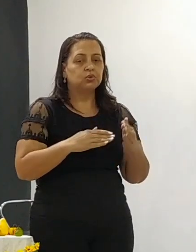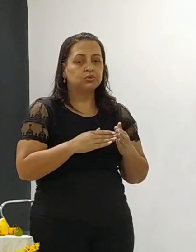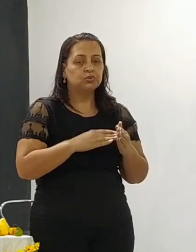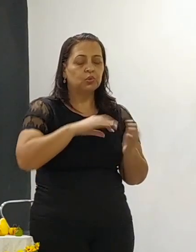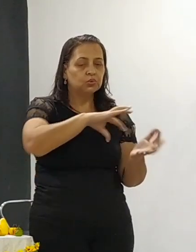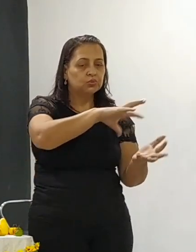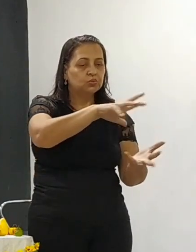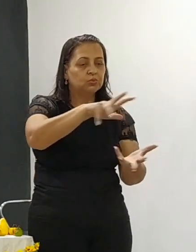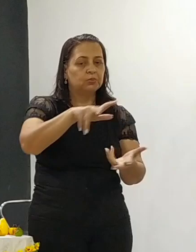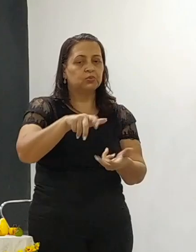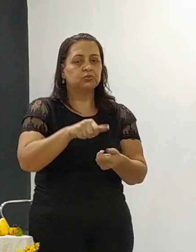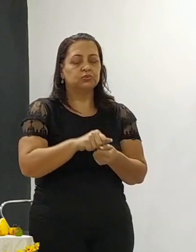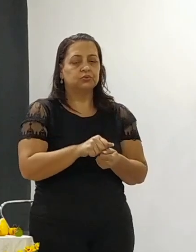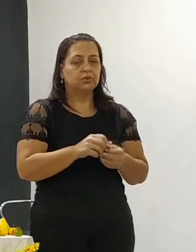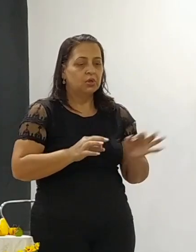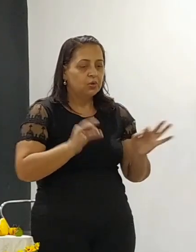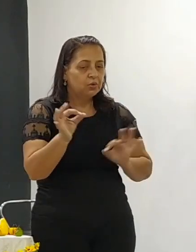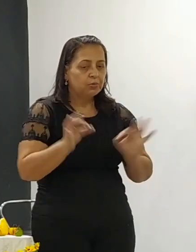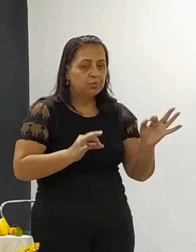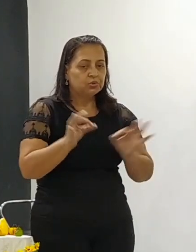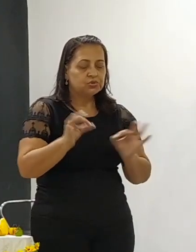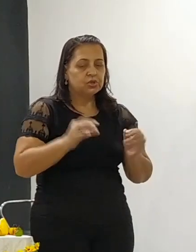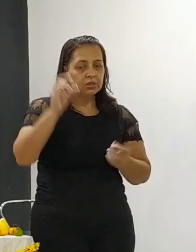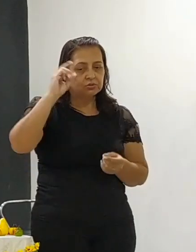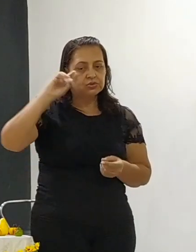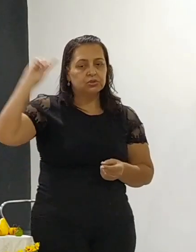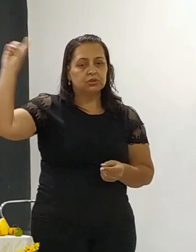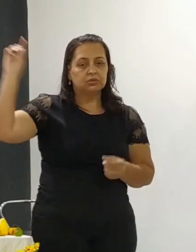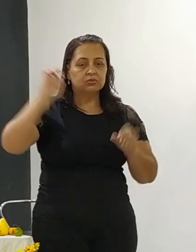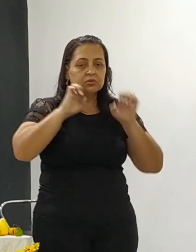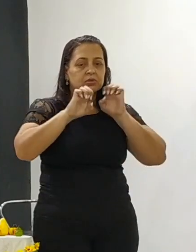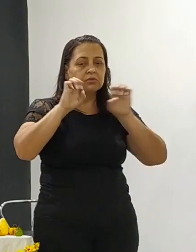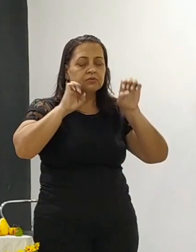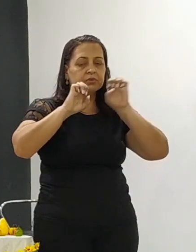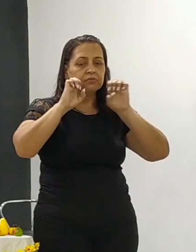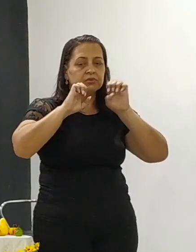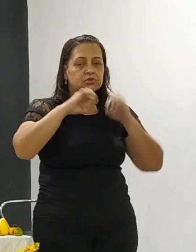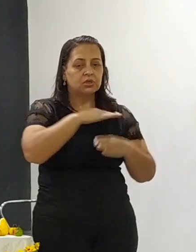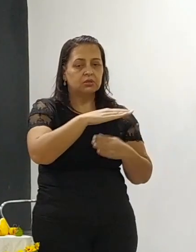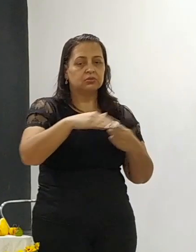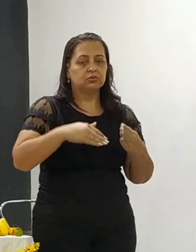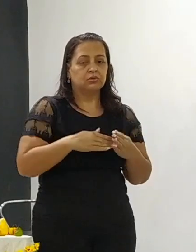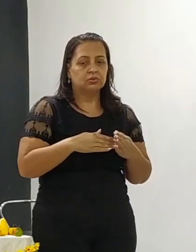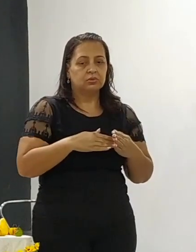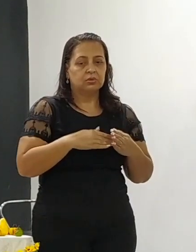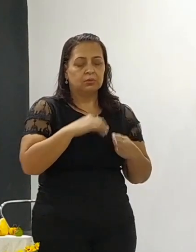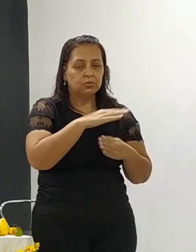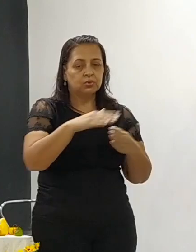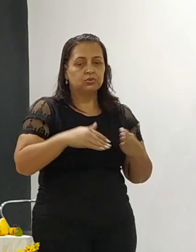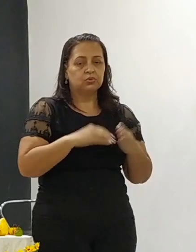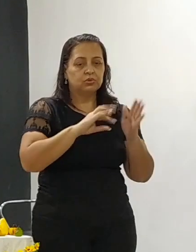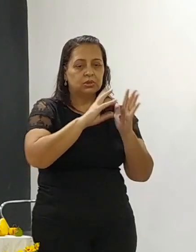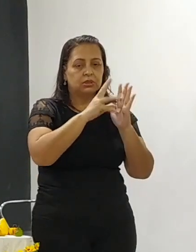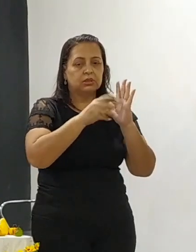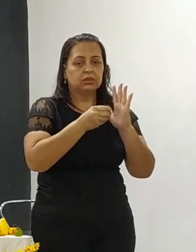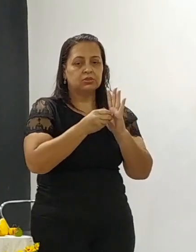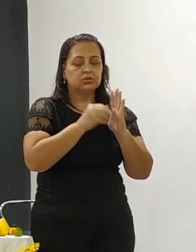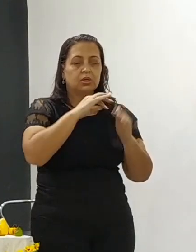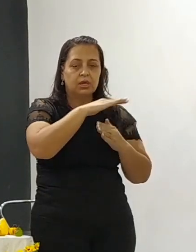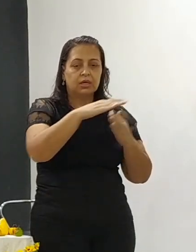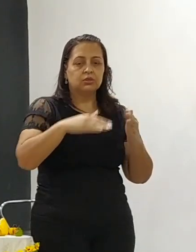o projeto de Deus é o evangelho todo, por toda a igreja, a